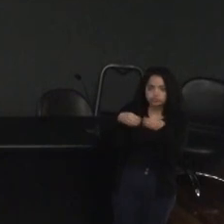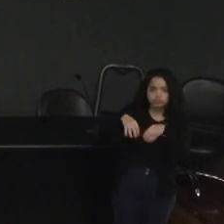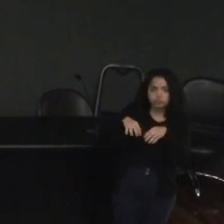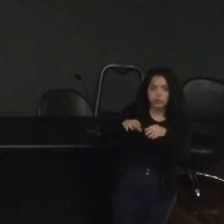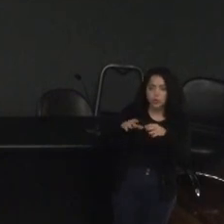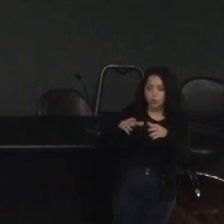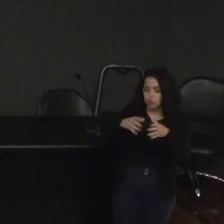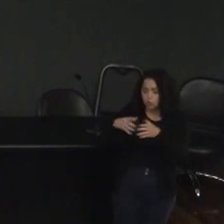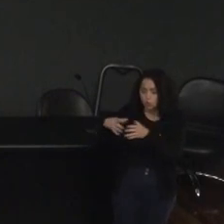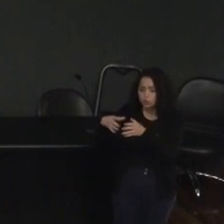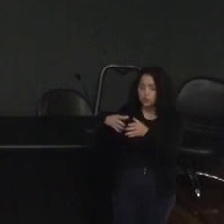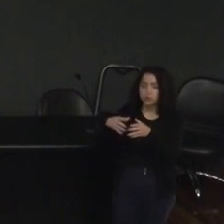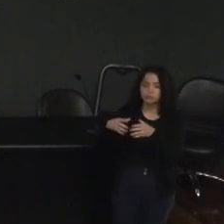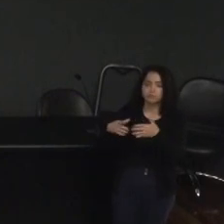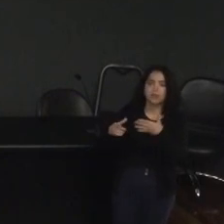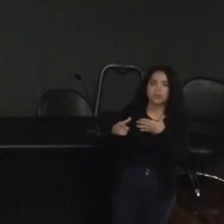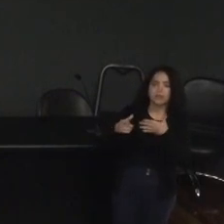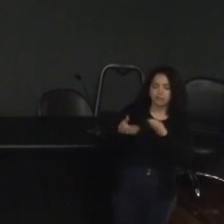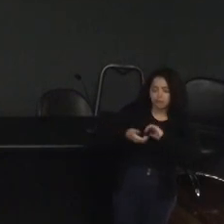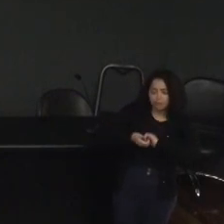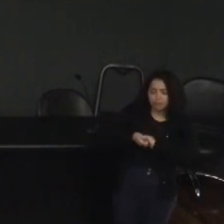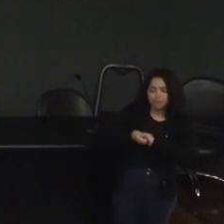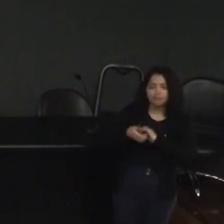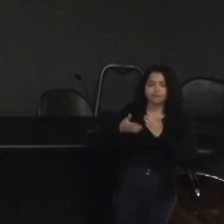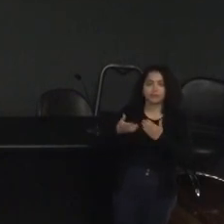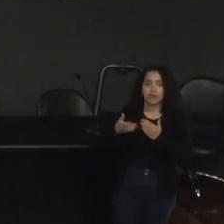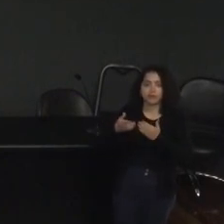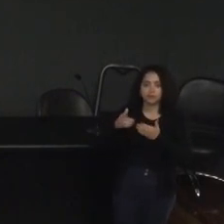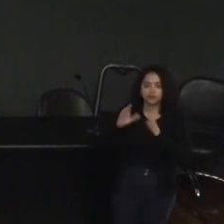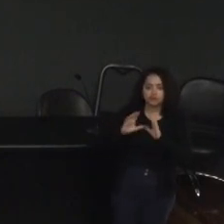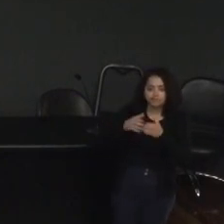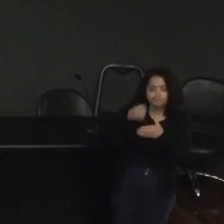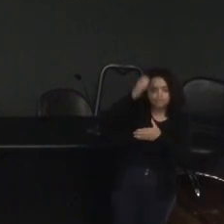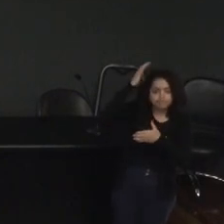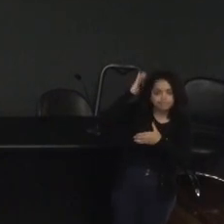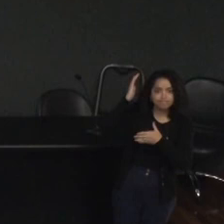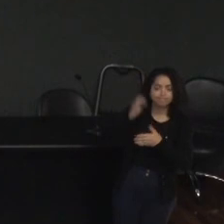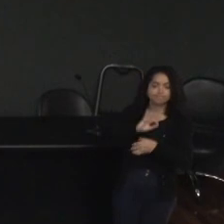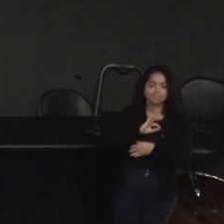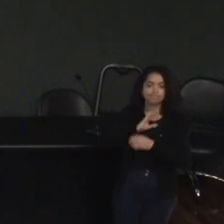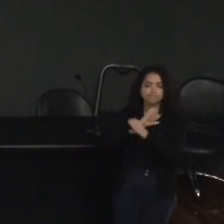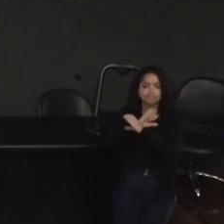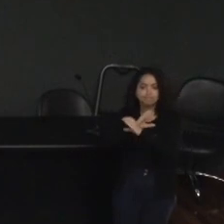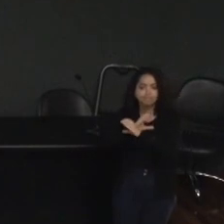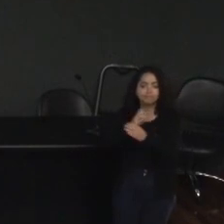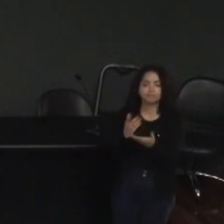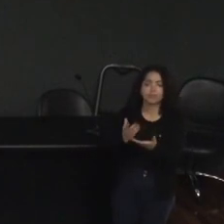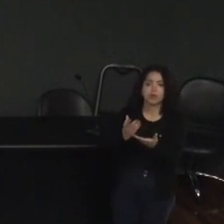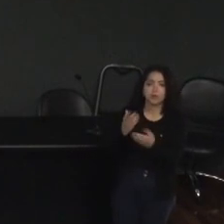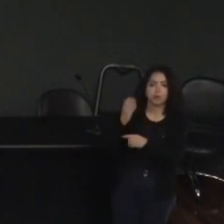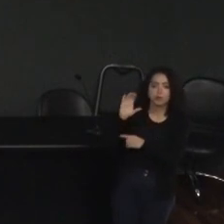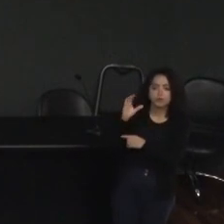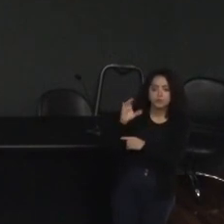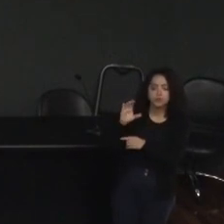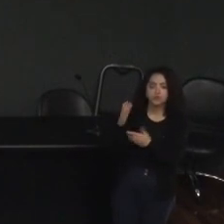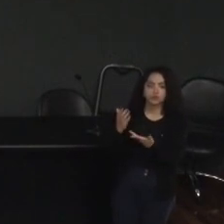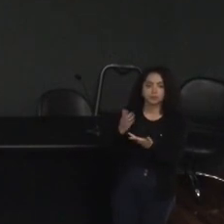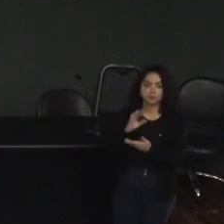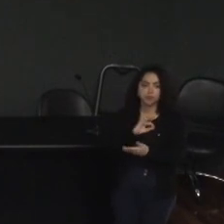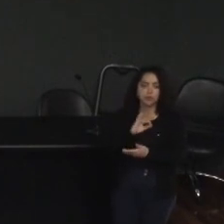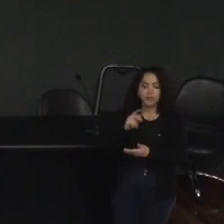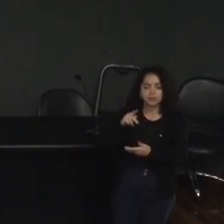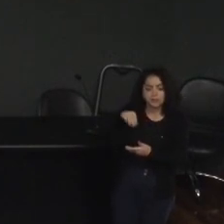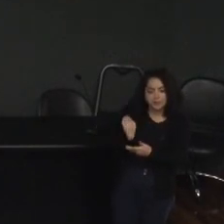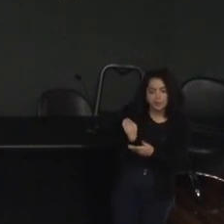envolvidos Defesa Civil do município Defesa Civil do estado Corpo de Bombeiros Polícia Civil polícia científica Polícia Militar